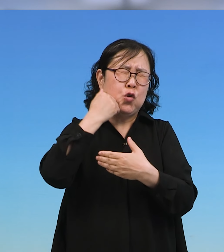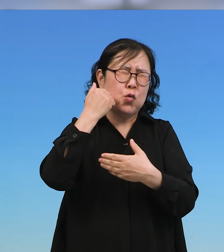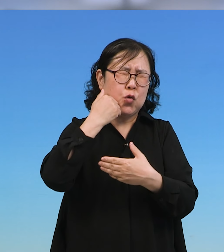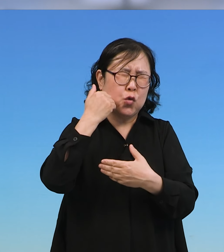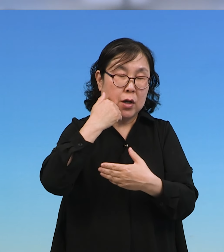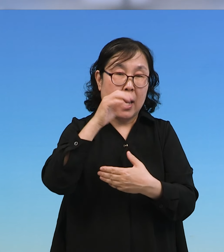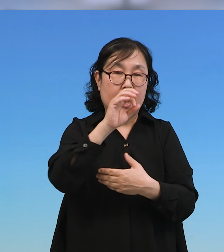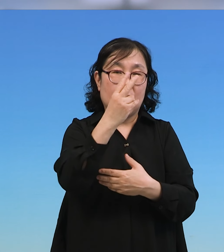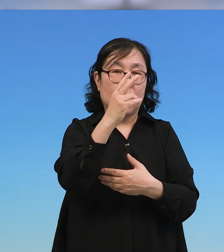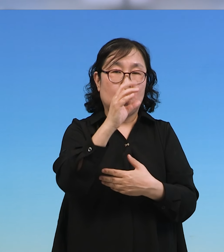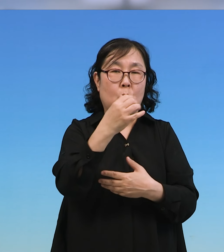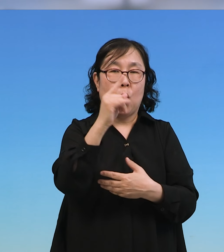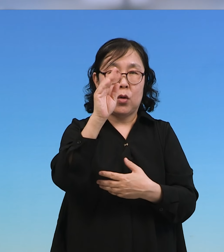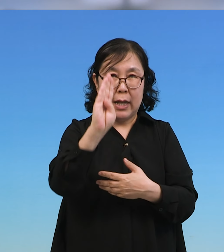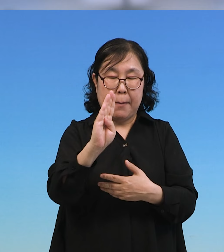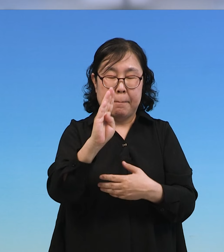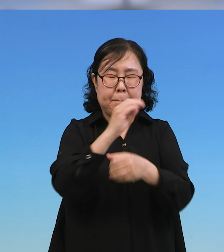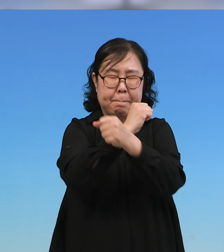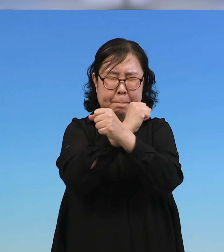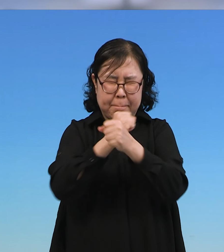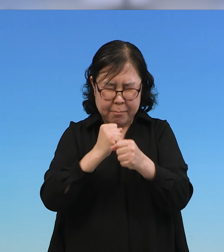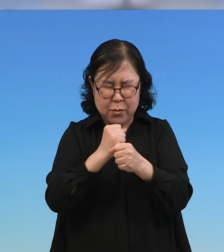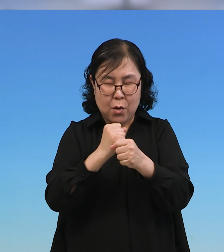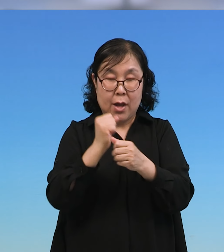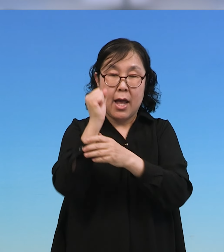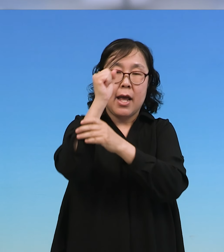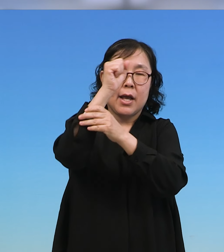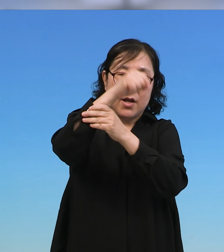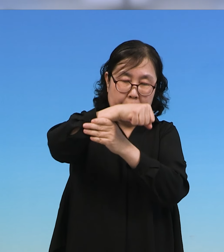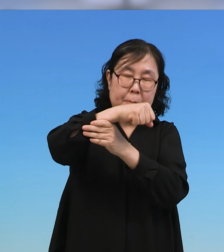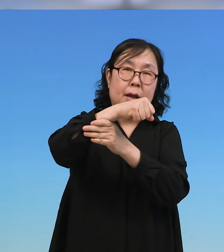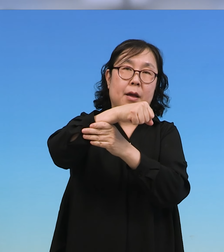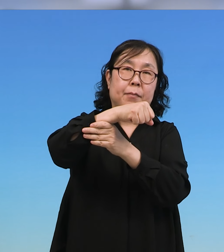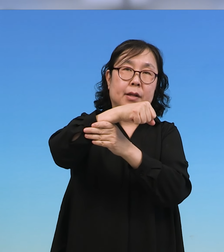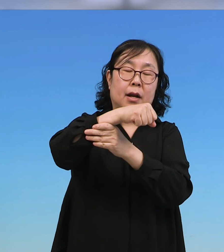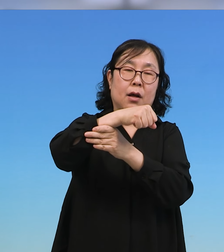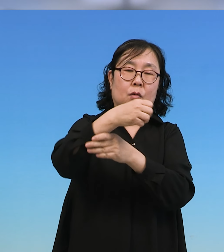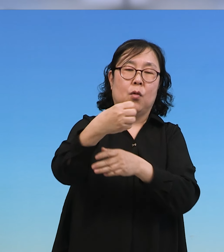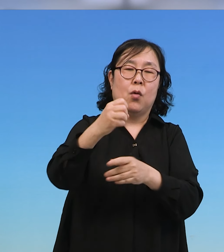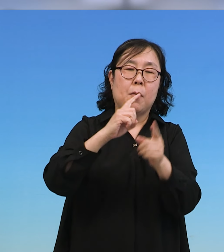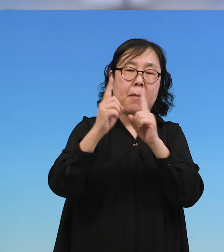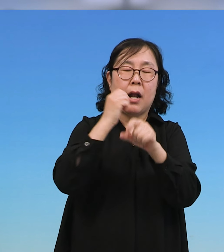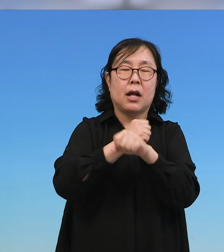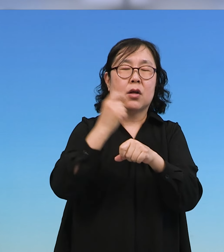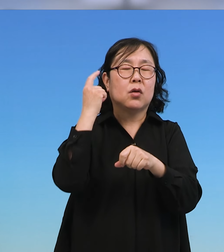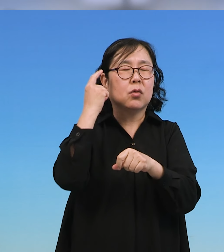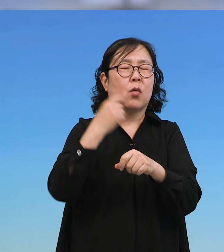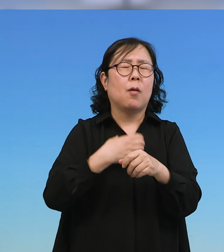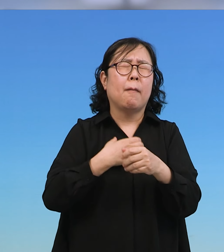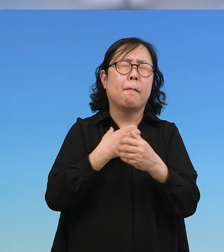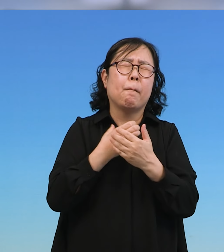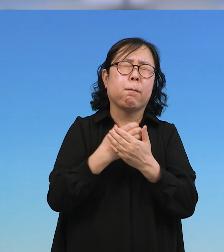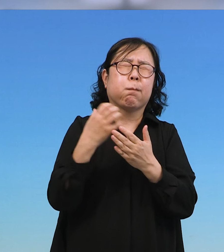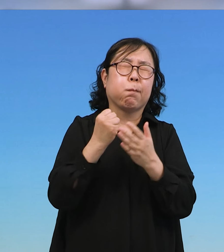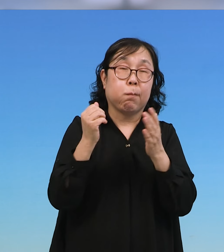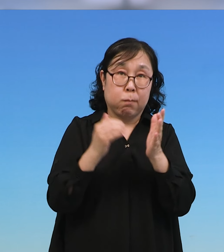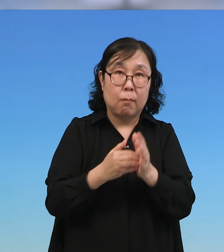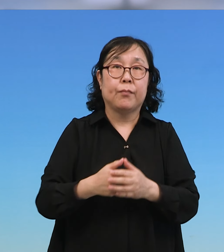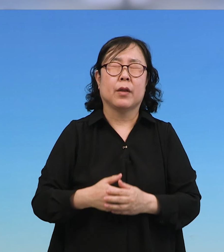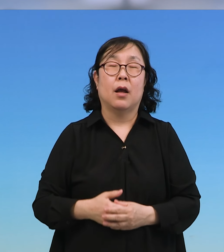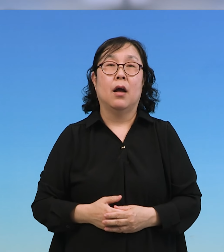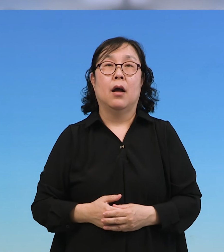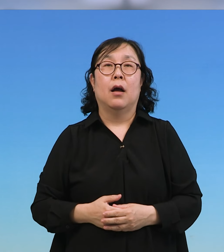누군가의 용납의 열매입니다. 와, 이게 굉장히 감동이 됐어요. 그리고 제가 그